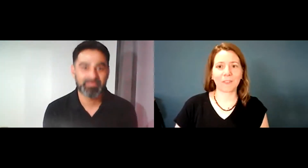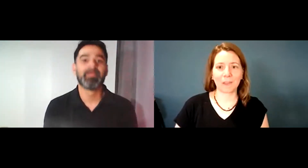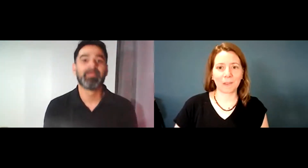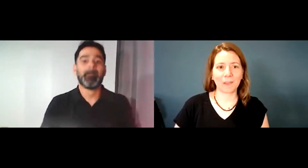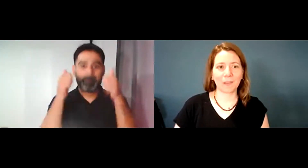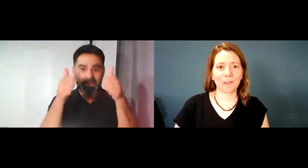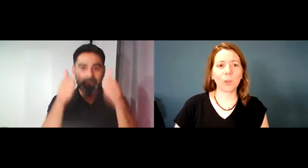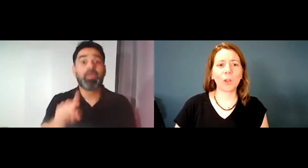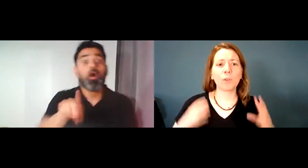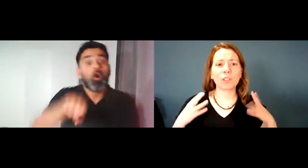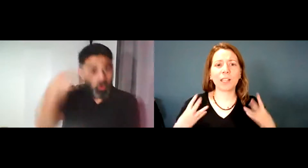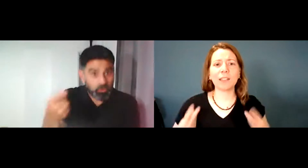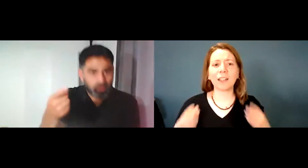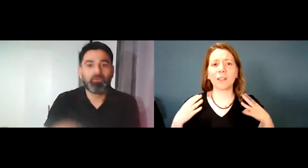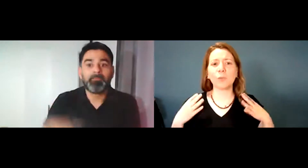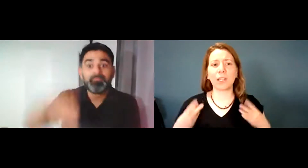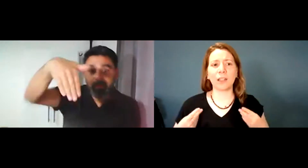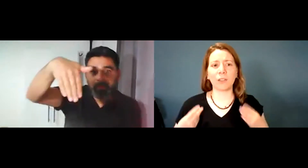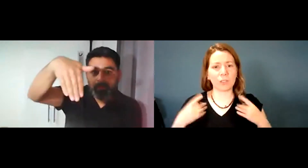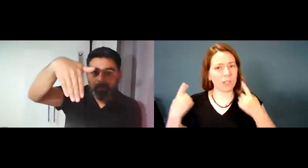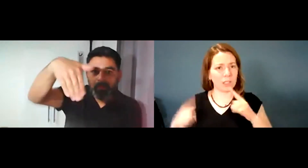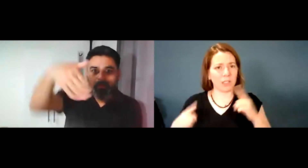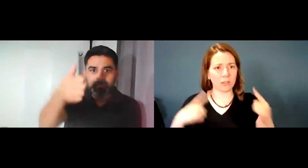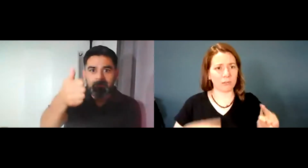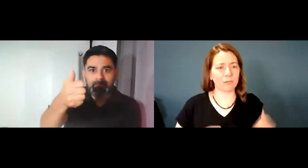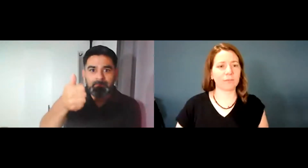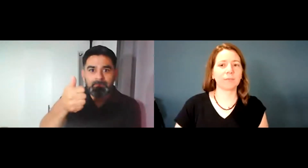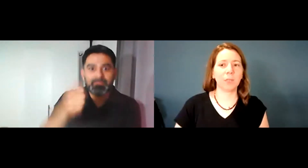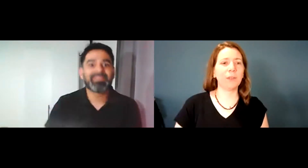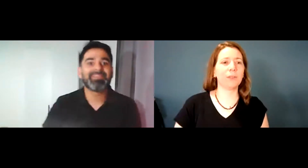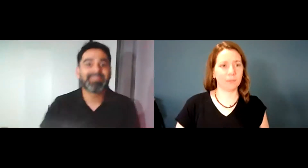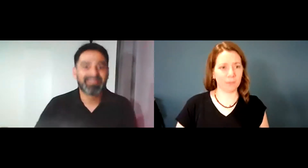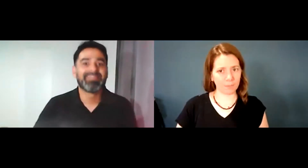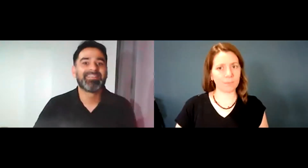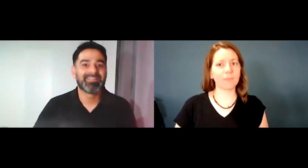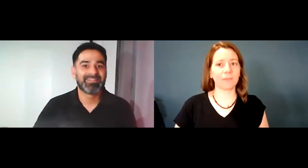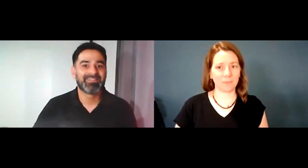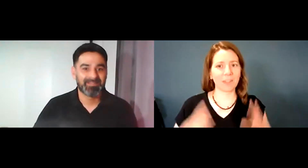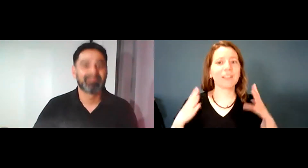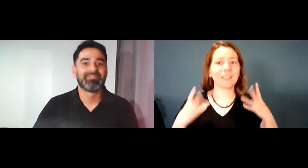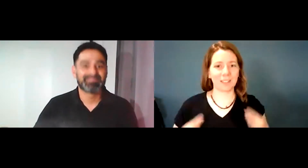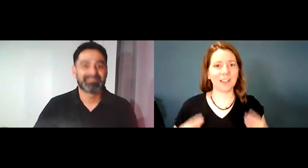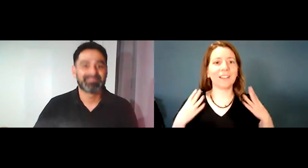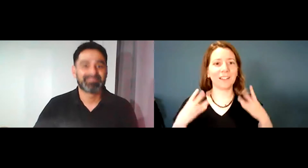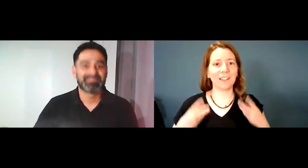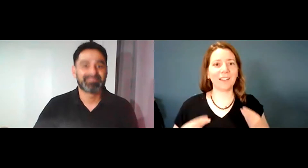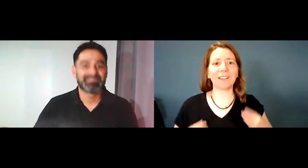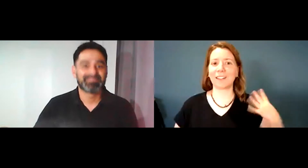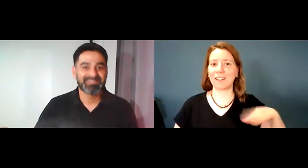Gracias. No es como Sandra que usa las dos, es distinto. ¿Vieron? Sí. Sí, es cierto. Sandra,